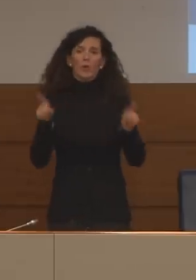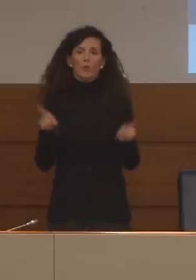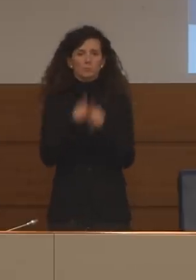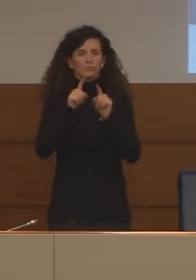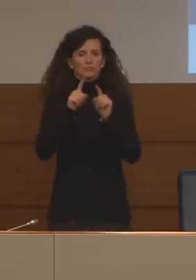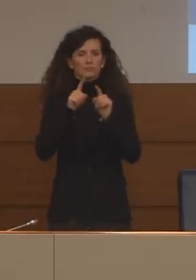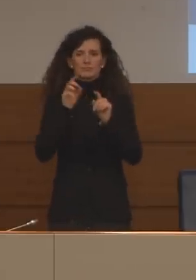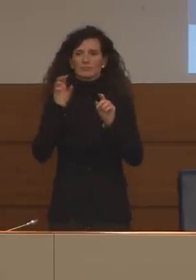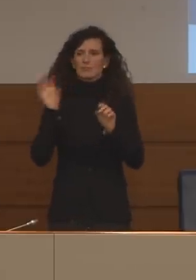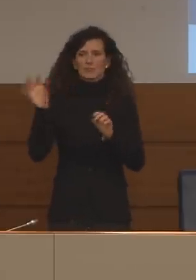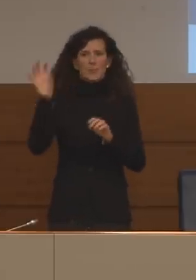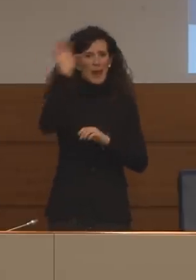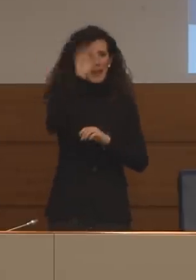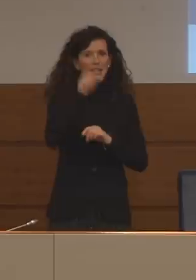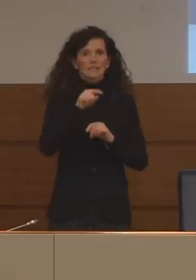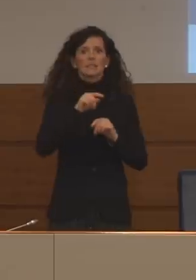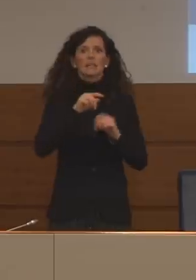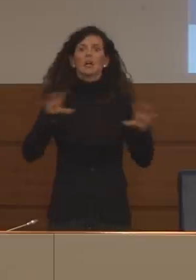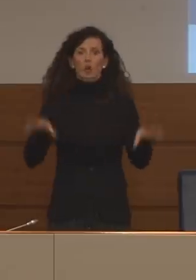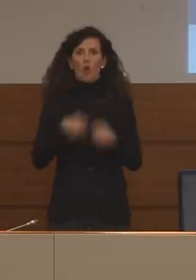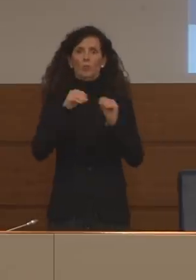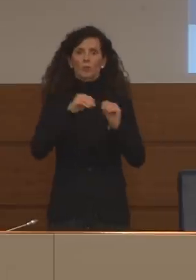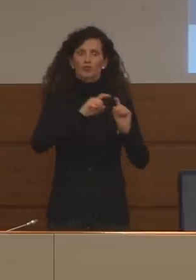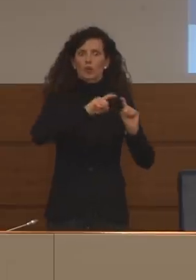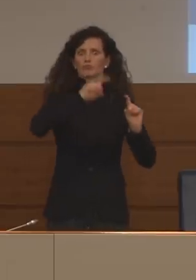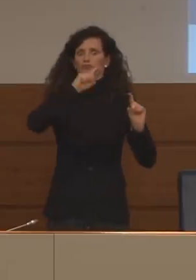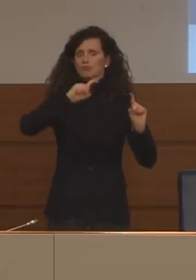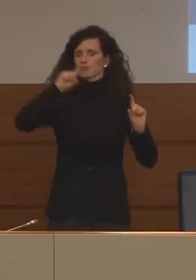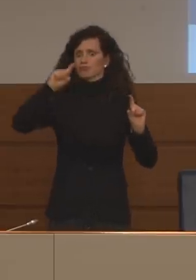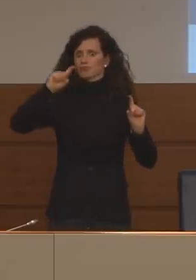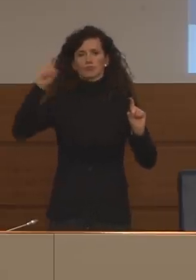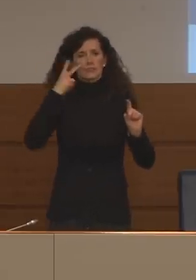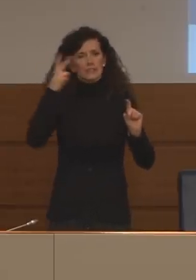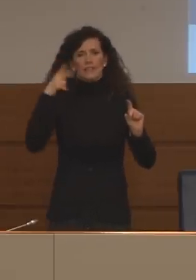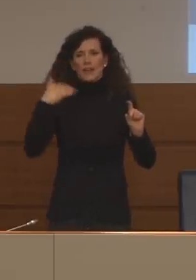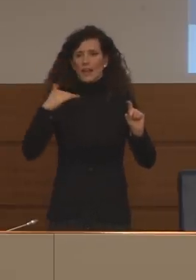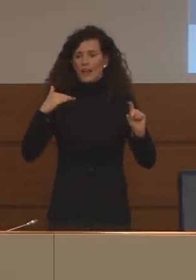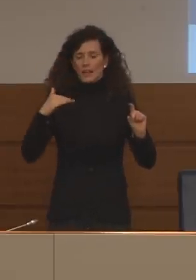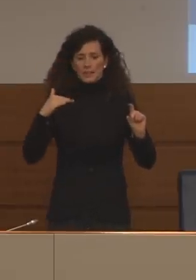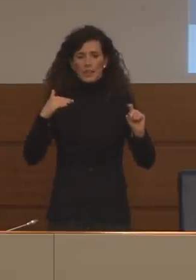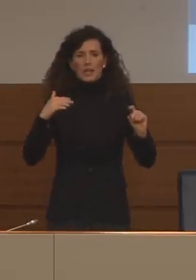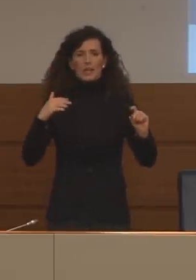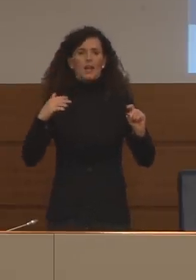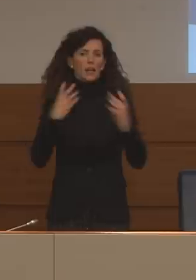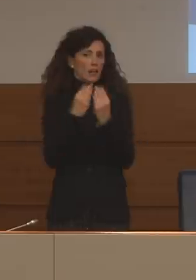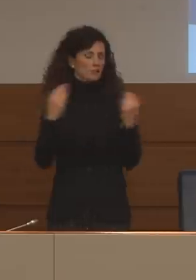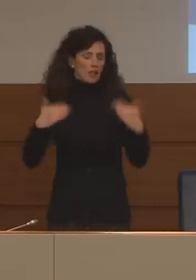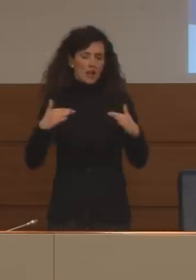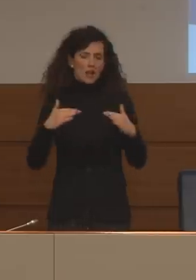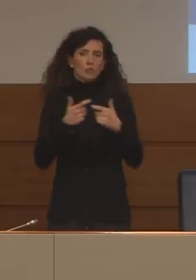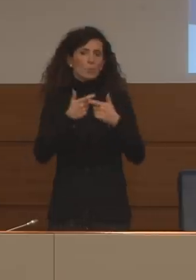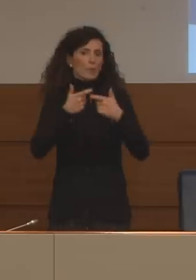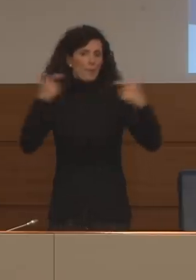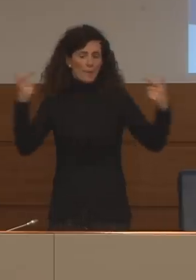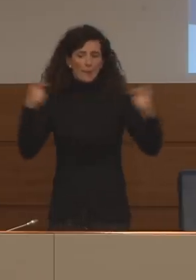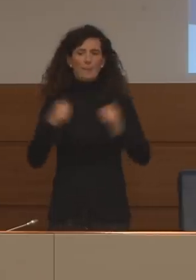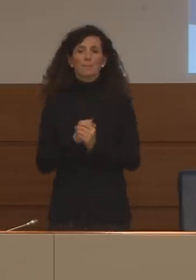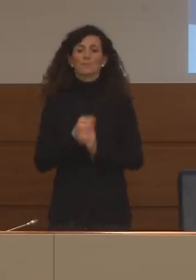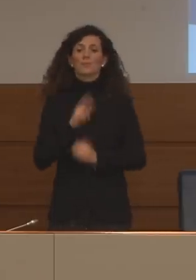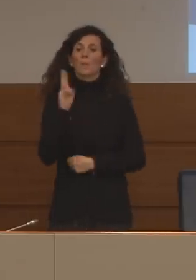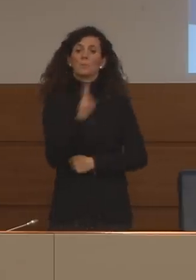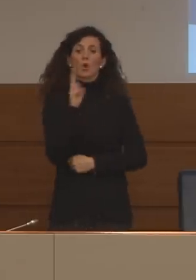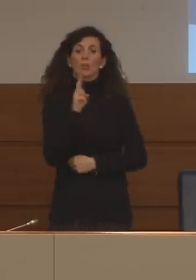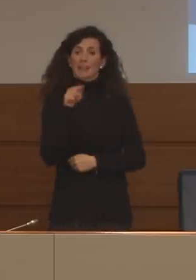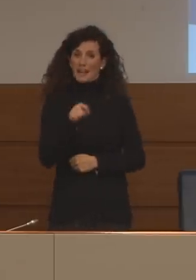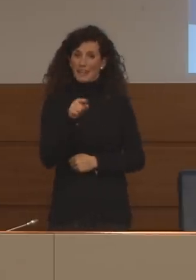curva epidemica si sta sviluppando la mortalità l'abbiamo detto in altre occasioni